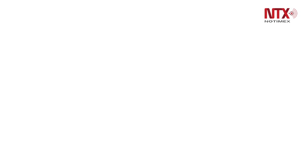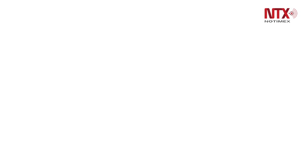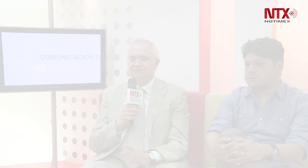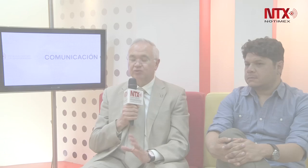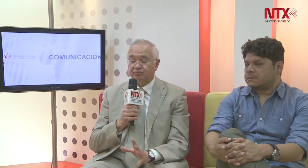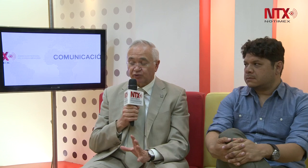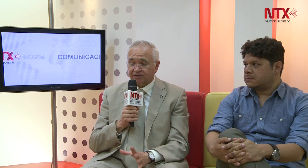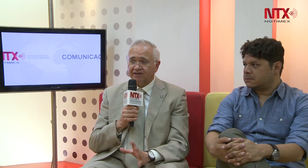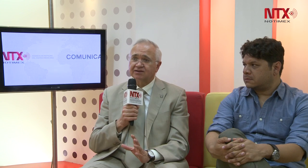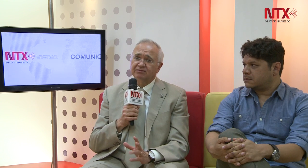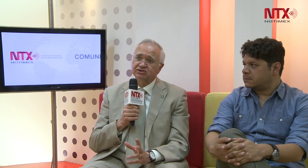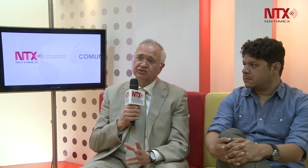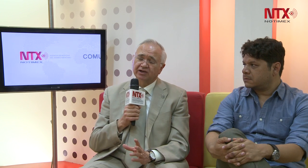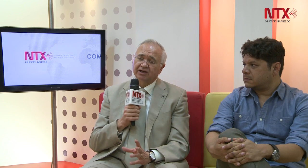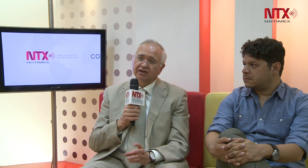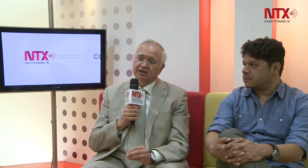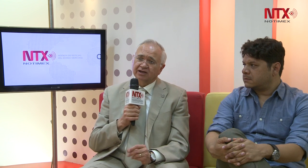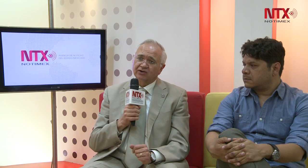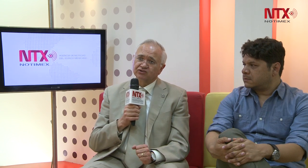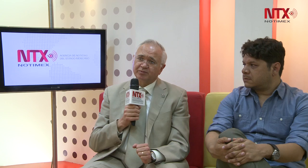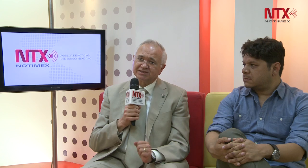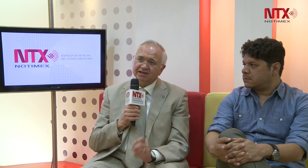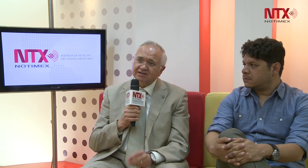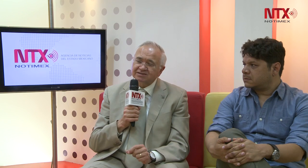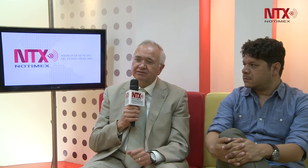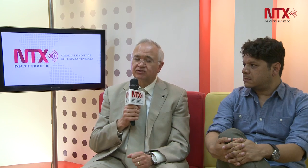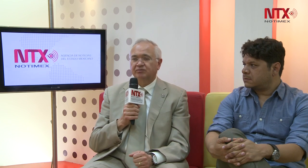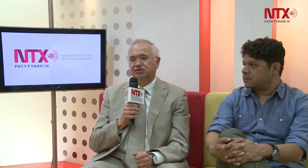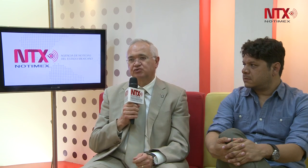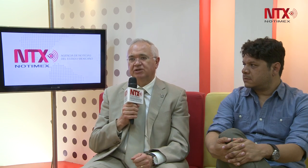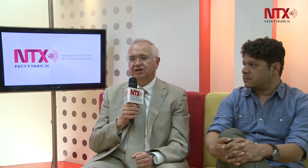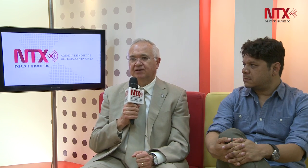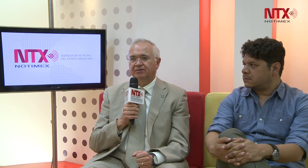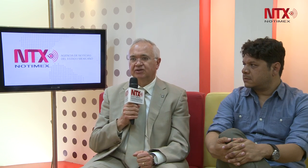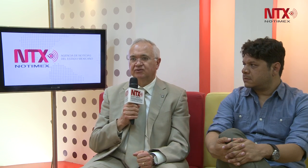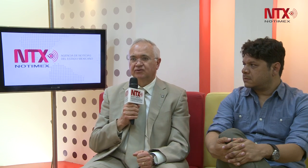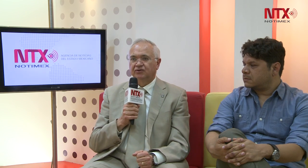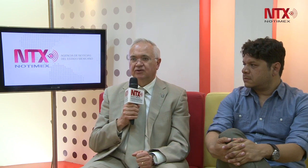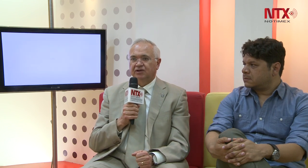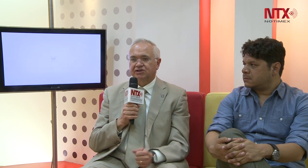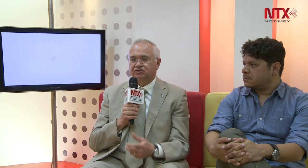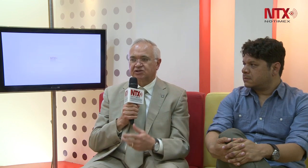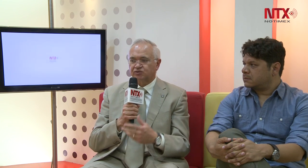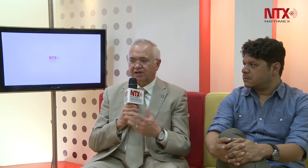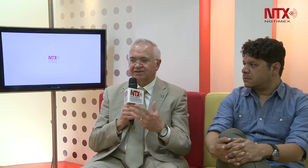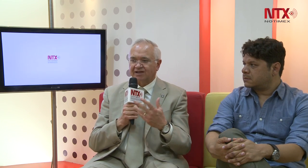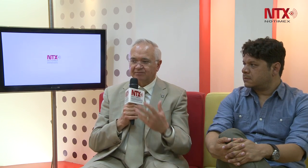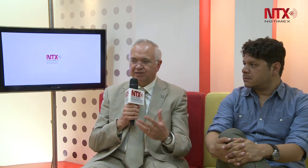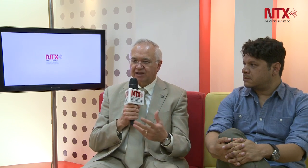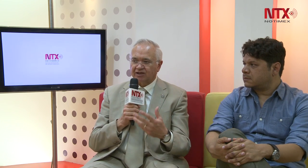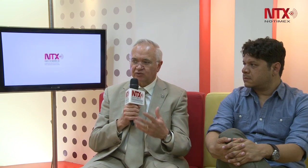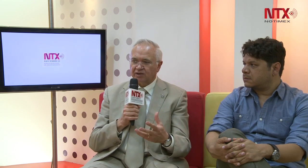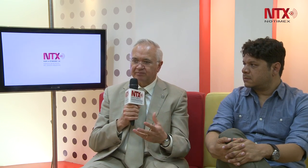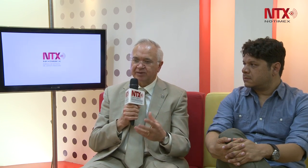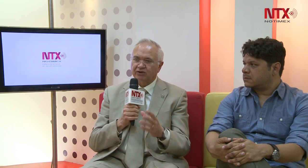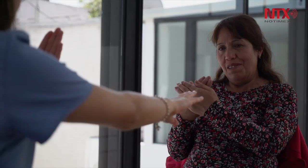Es muy importante mencionar que los pacientes deben tomar su medicamento. Esta es una terapia que ayuda, pero